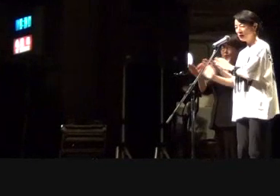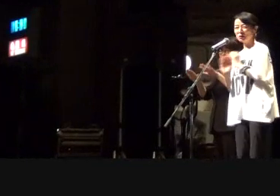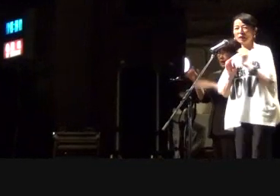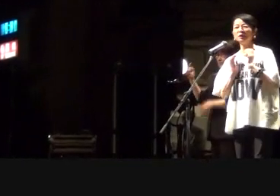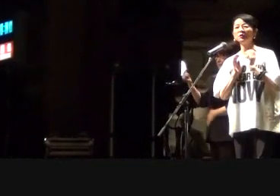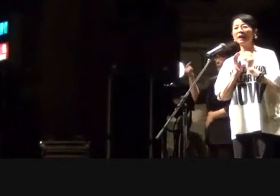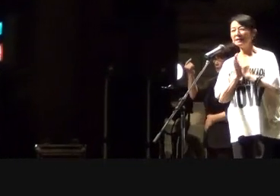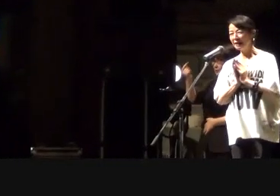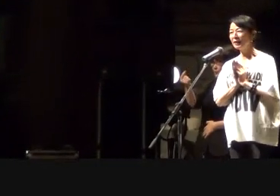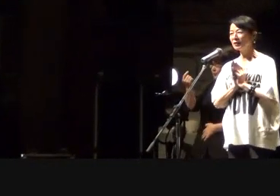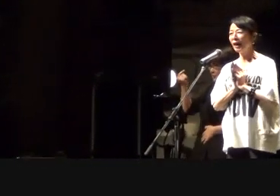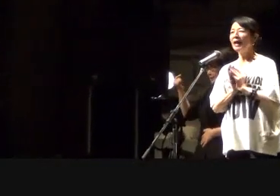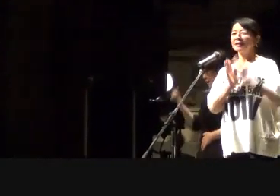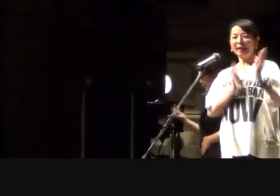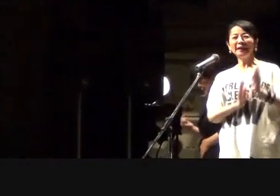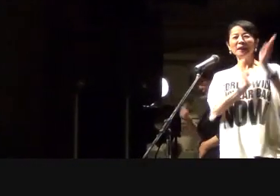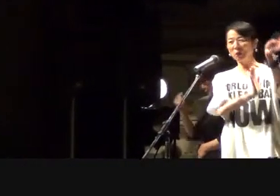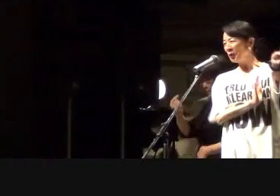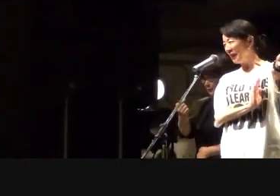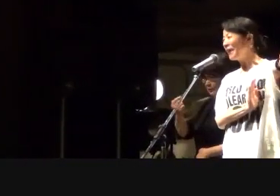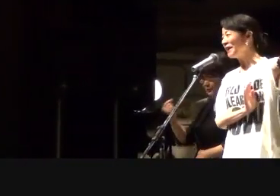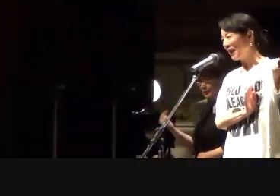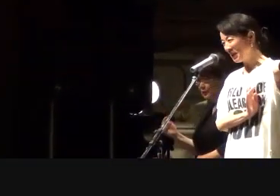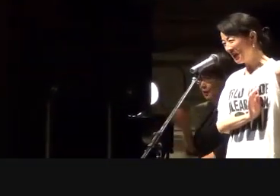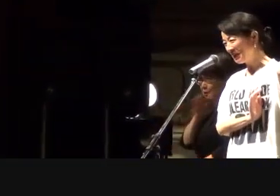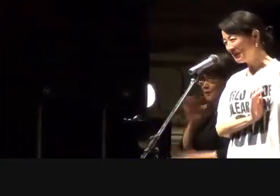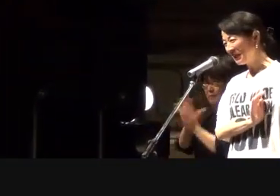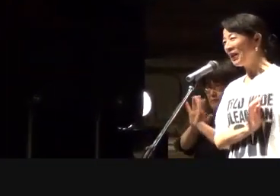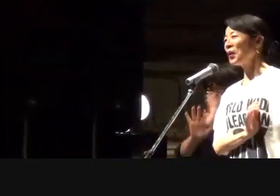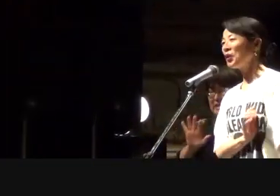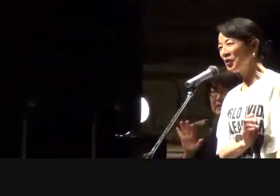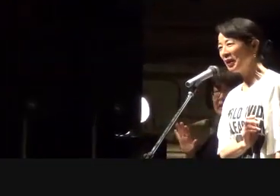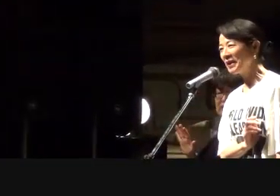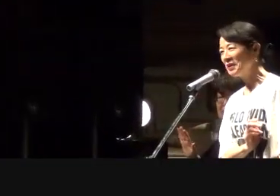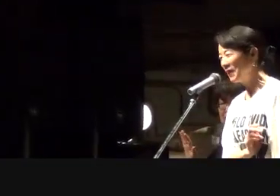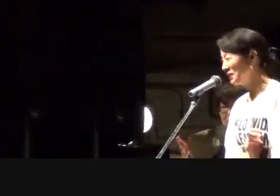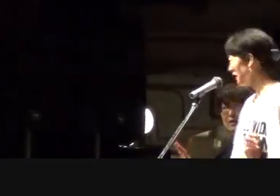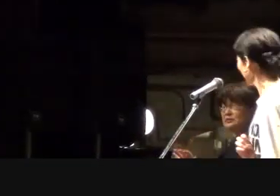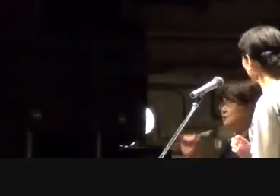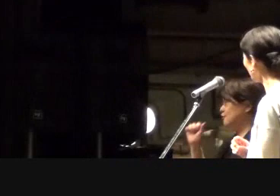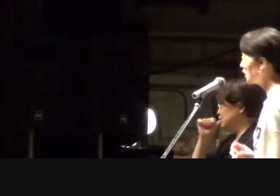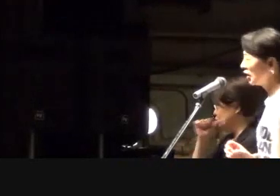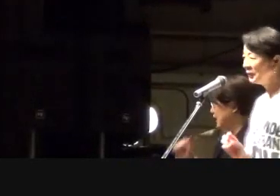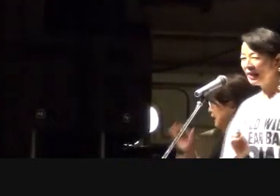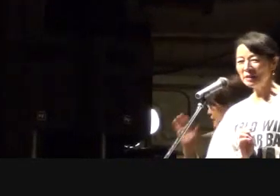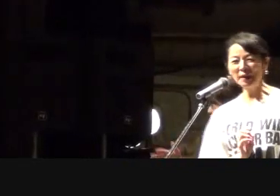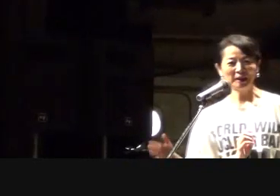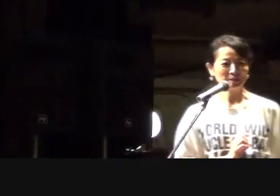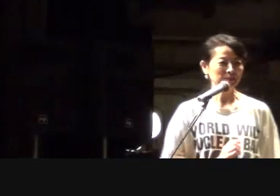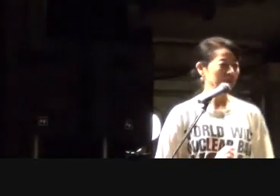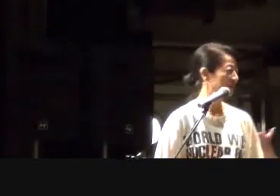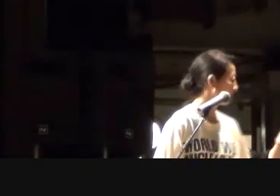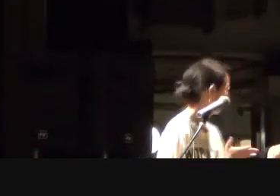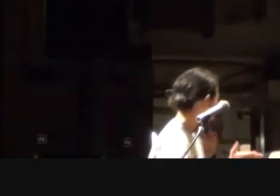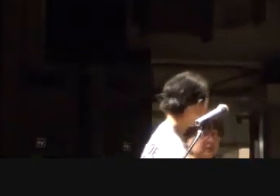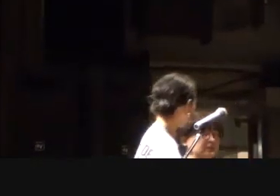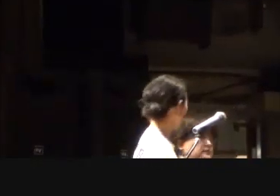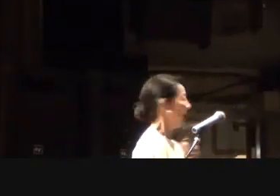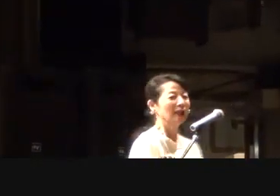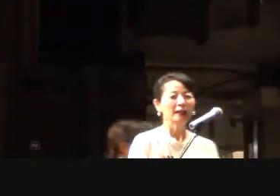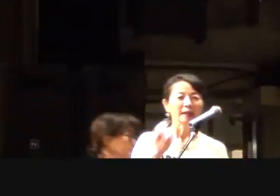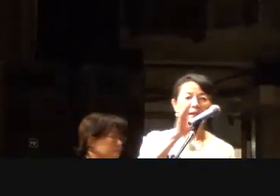一人退出という感じなんですが、全員でここに出ていただきます。ご紹介します。どうぞ皆様、